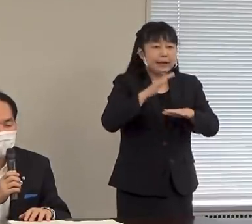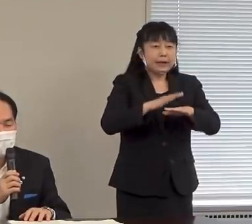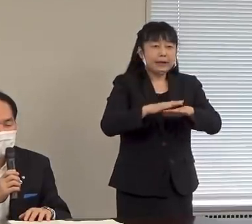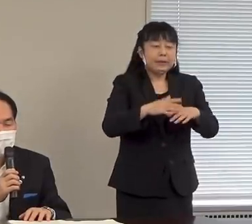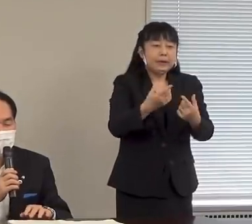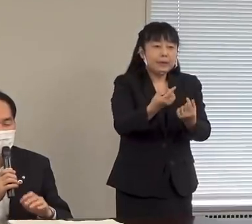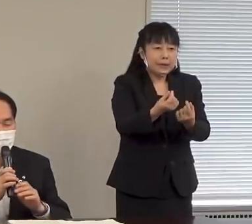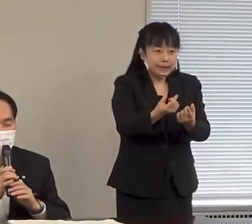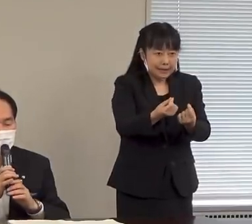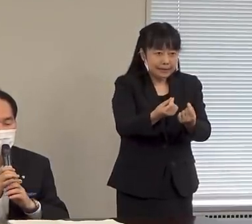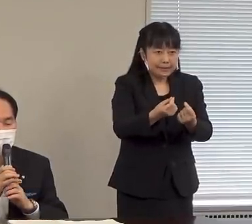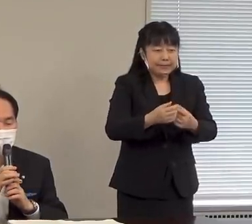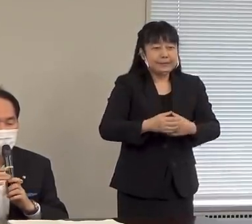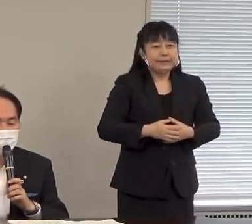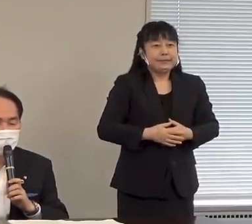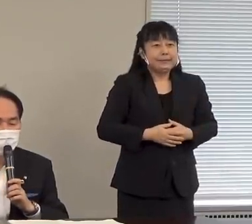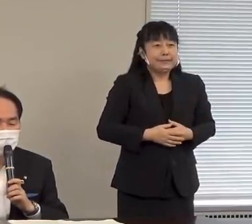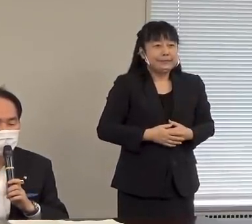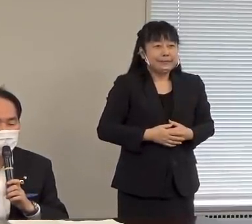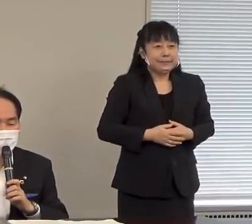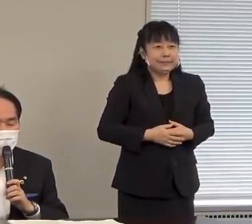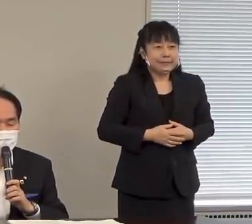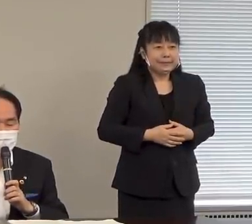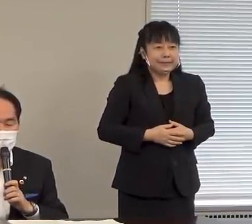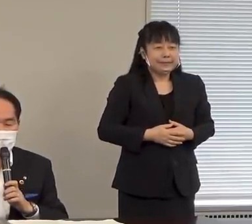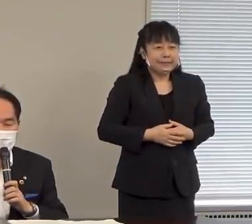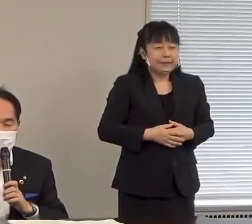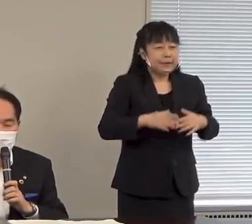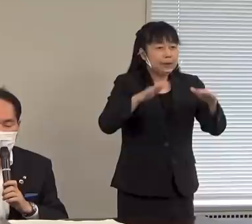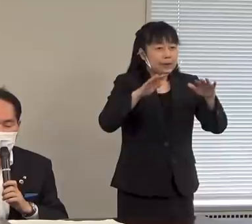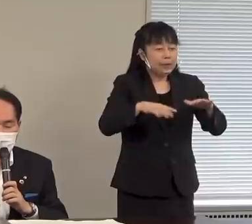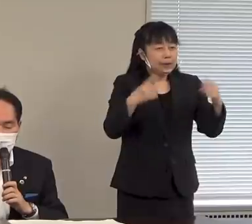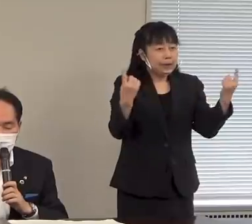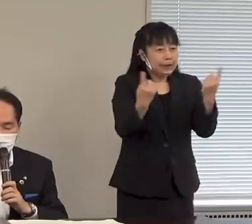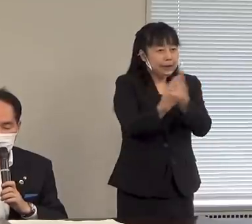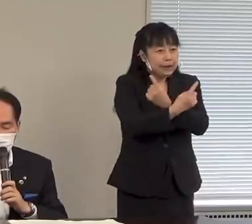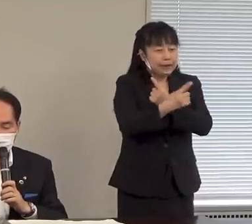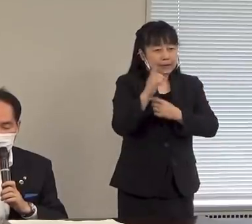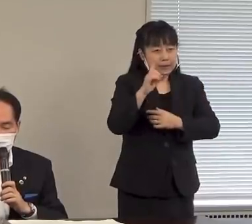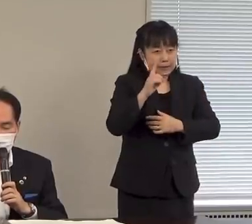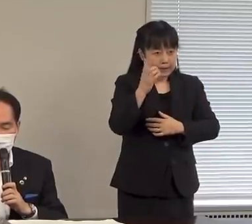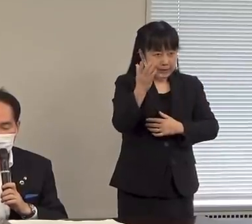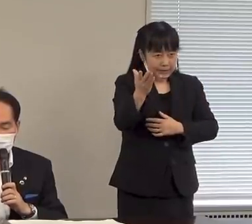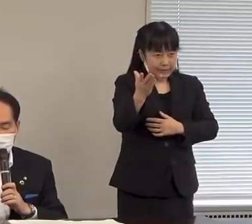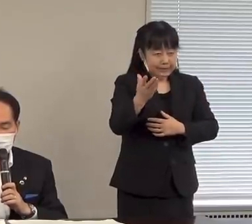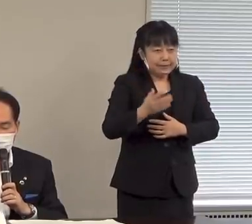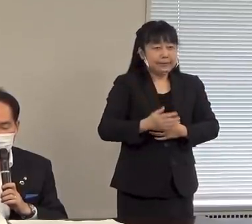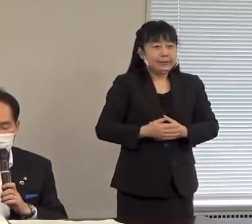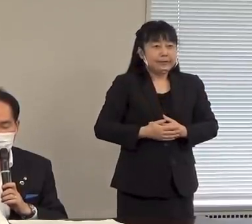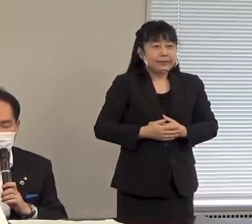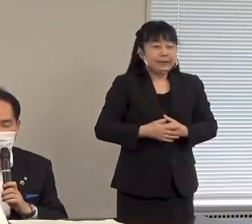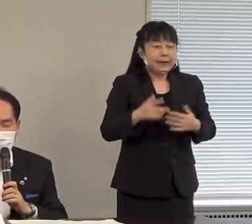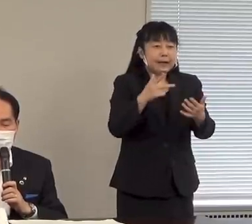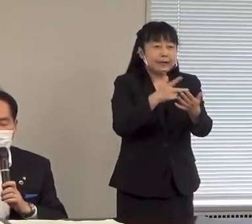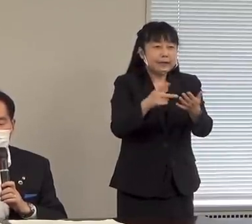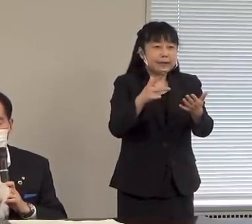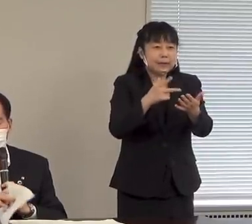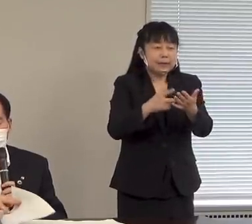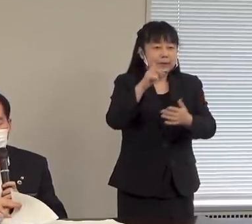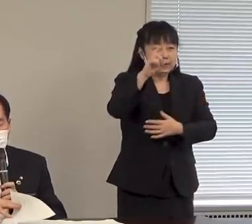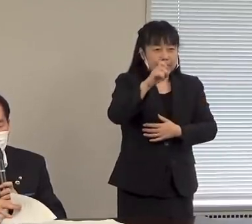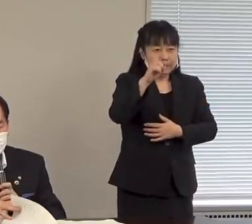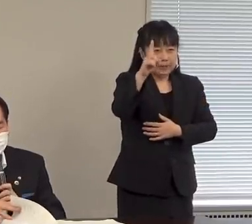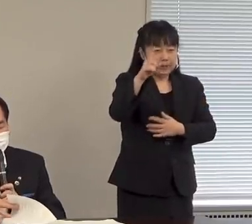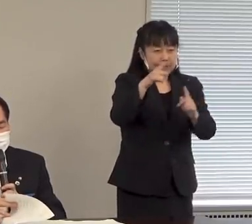が、今回の改正につきましては、この資料で言えば11ページにつけ